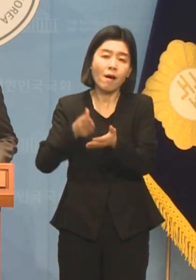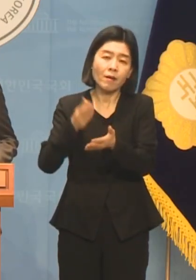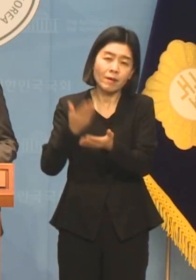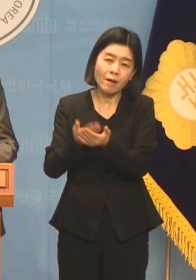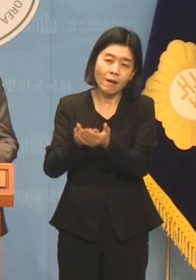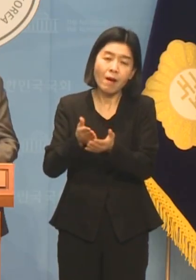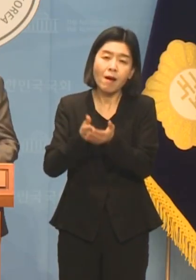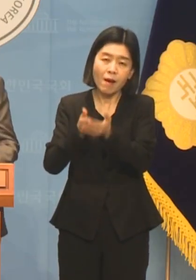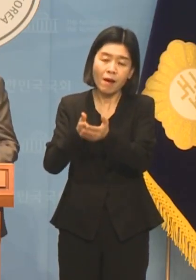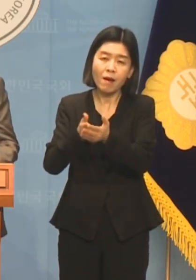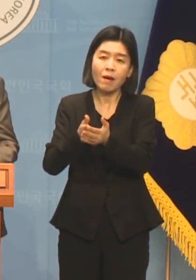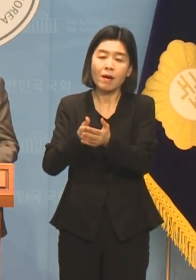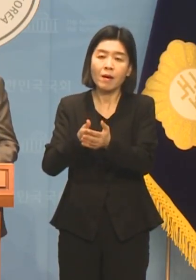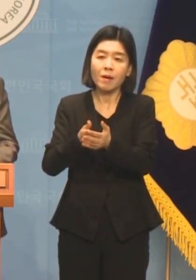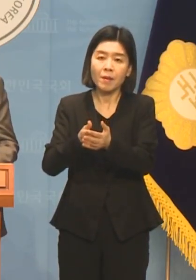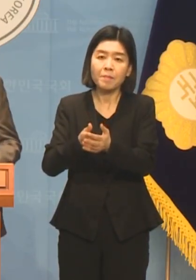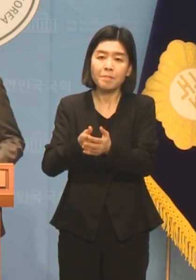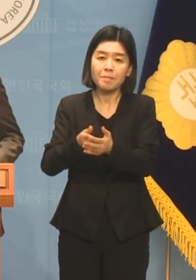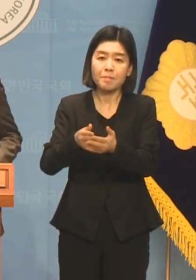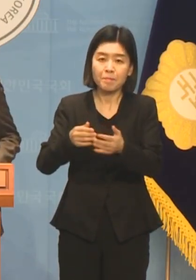또 며칠 전에는 국회